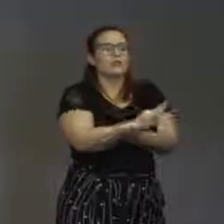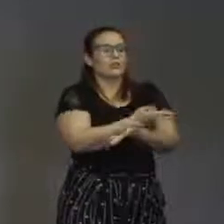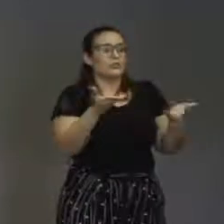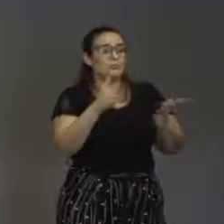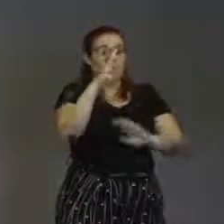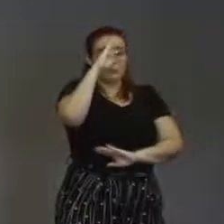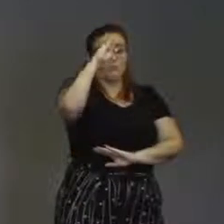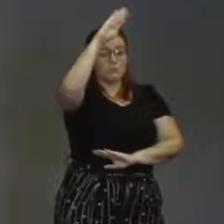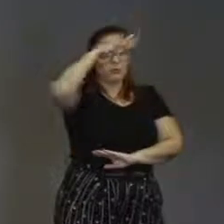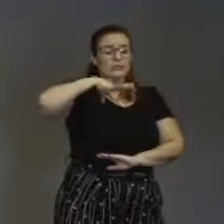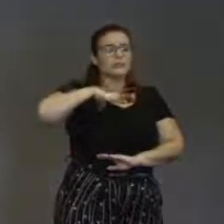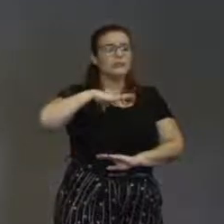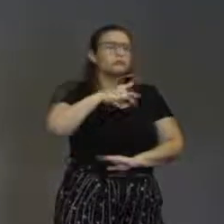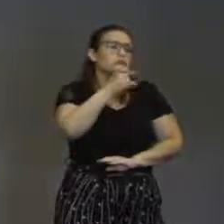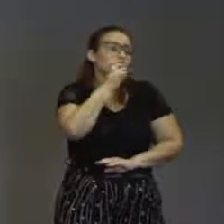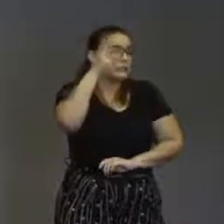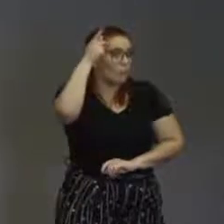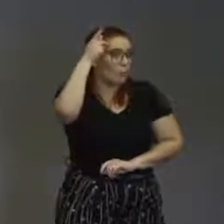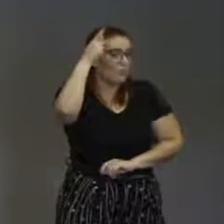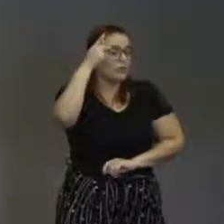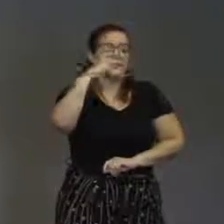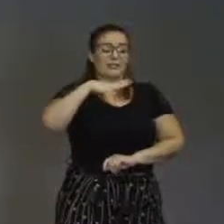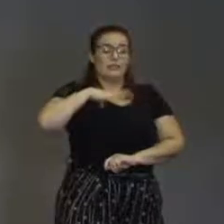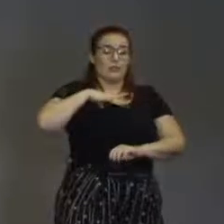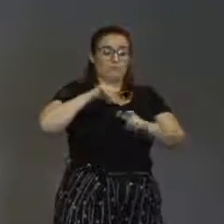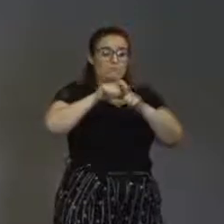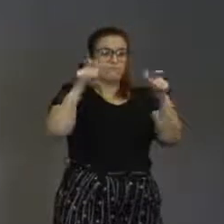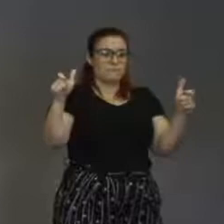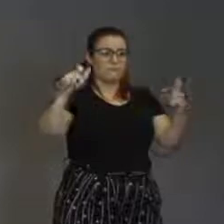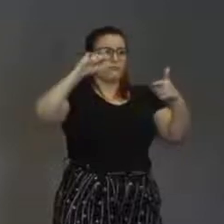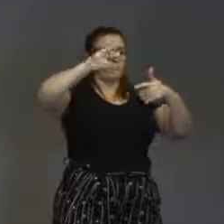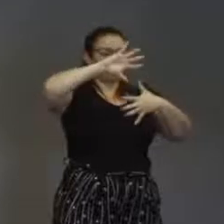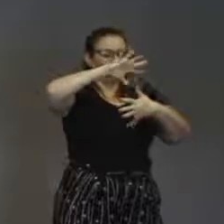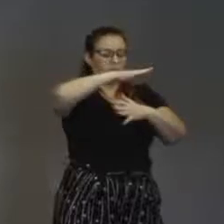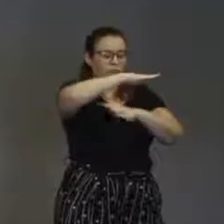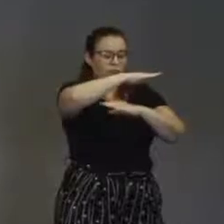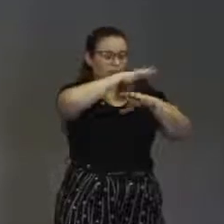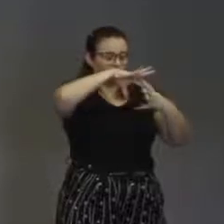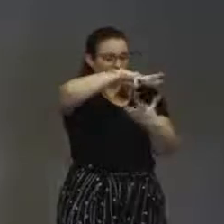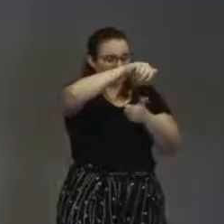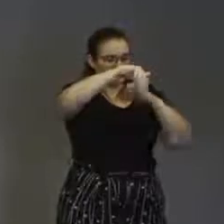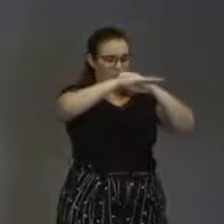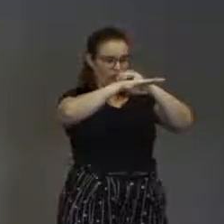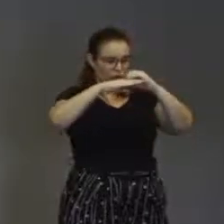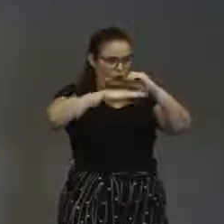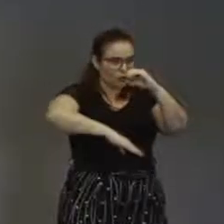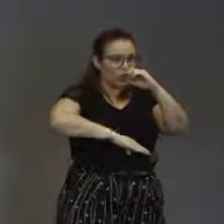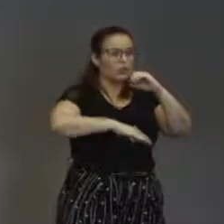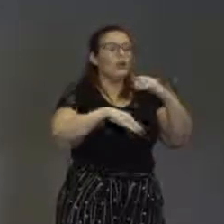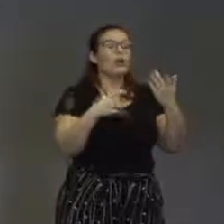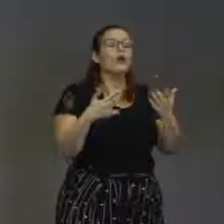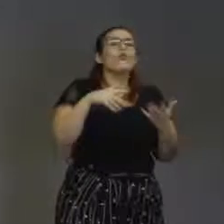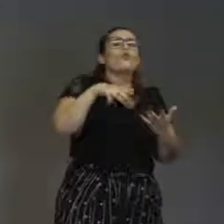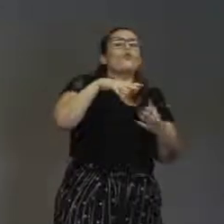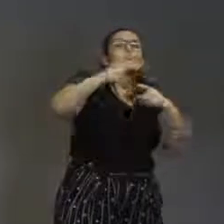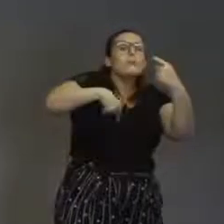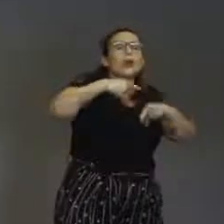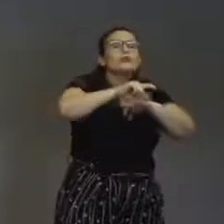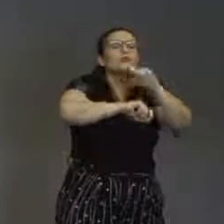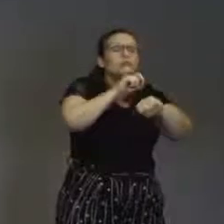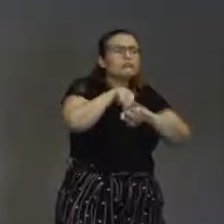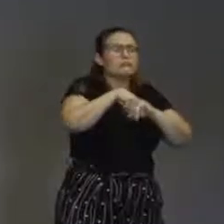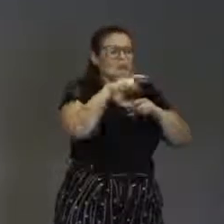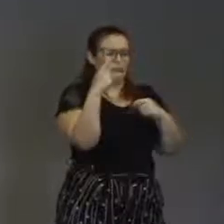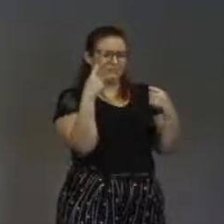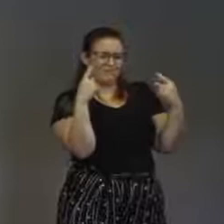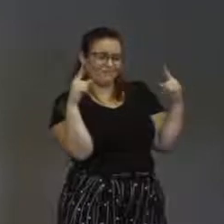principalmente em municípios como São Paulo, maior cidade do hemisfério sul. Esse debate engloba questões complexas, mas